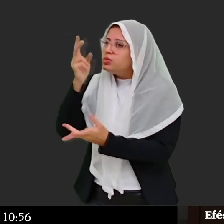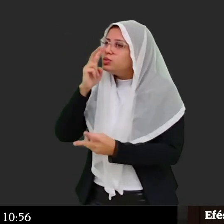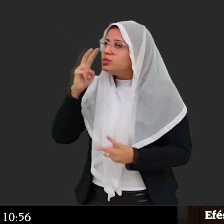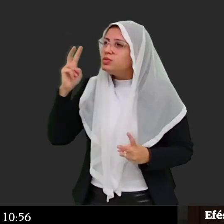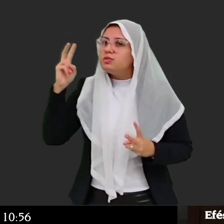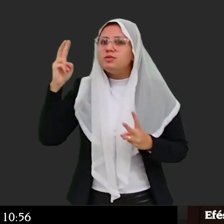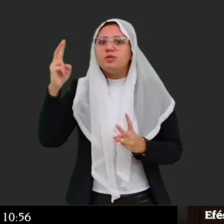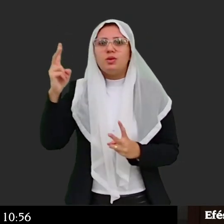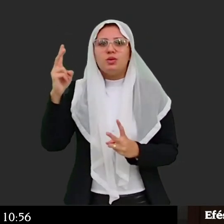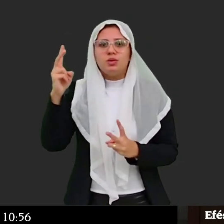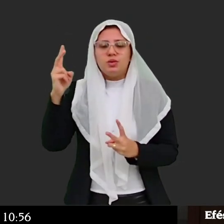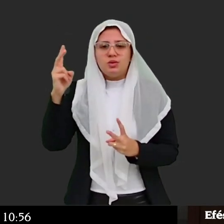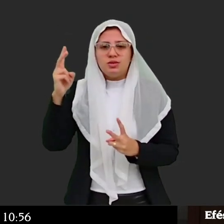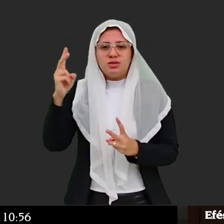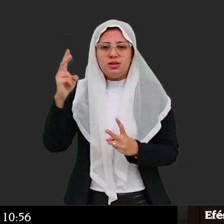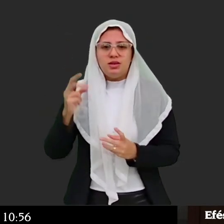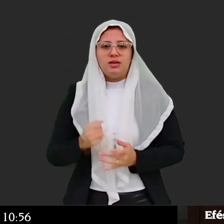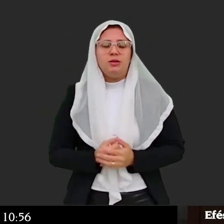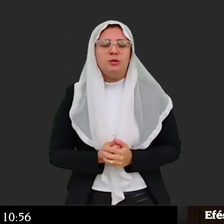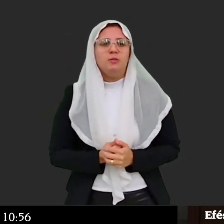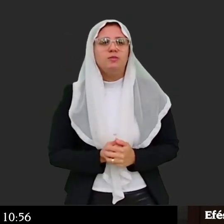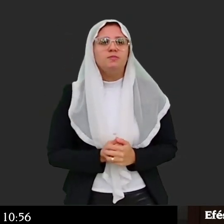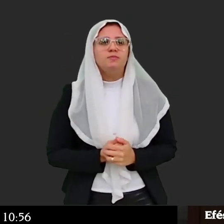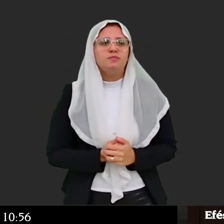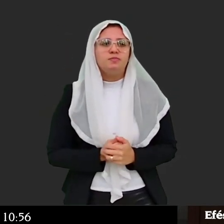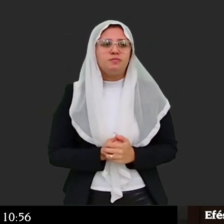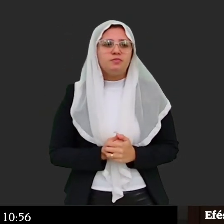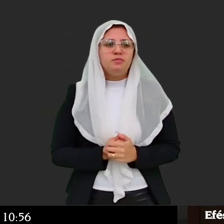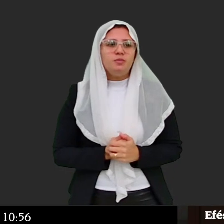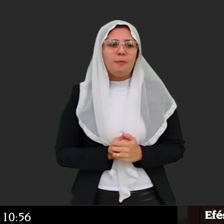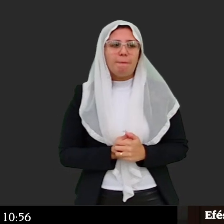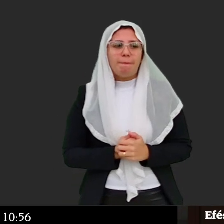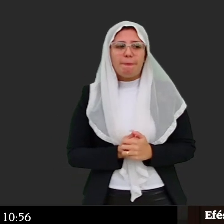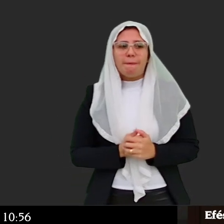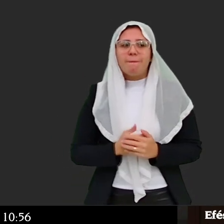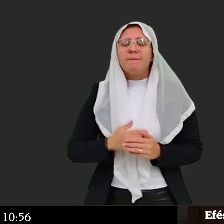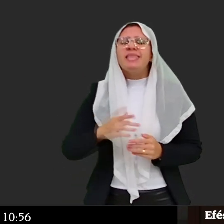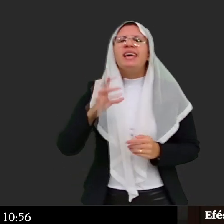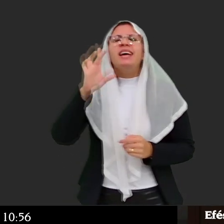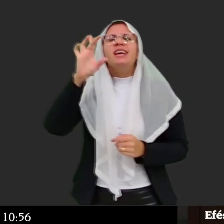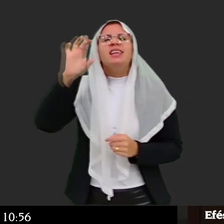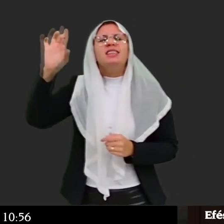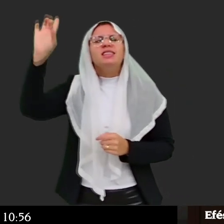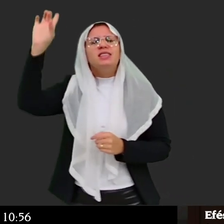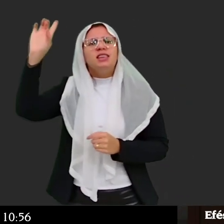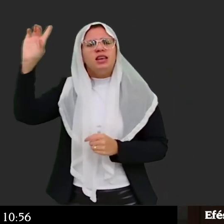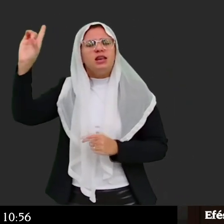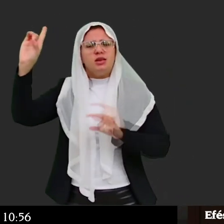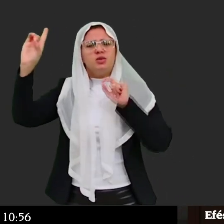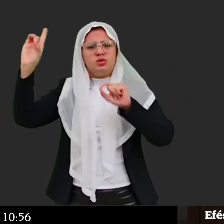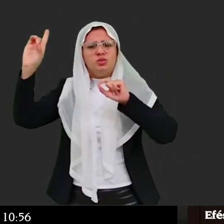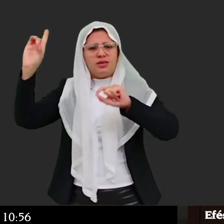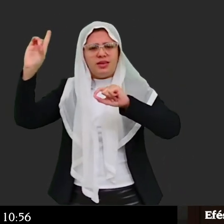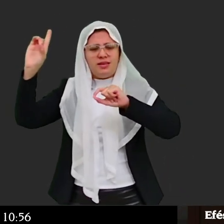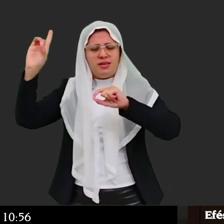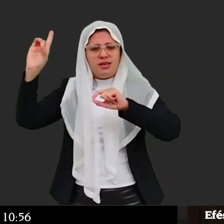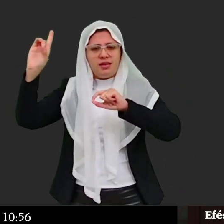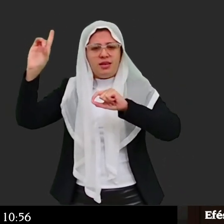desta novidade espiritual, que segundo Deus é criado em verdadeira justiça e santidade.